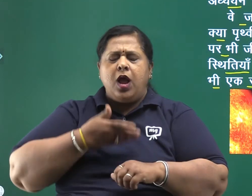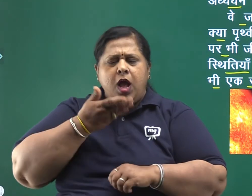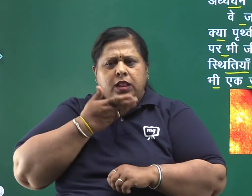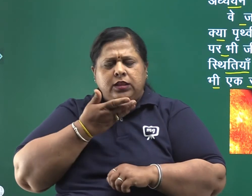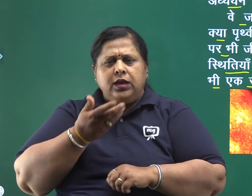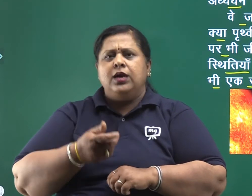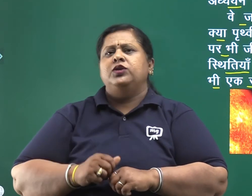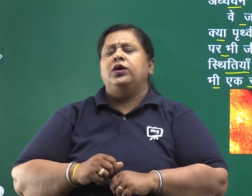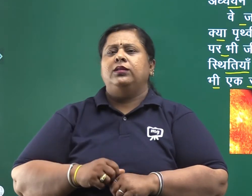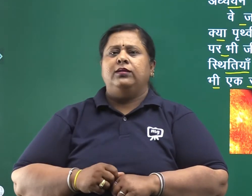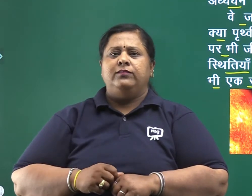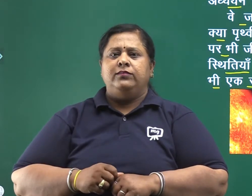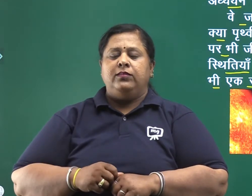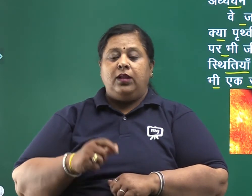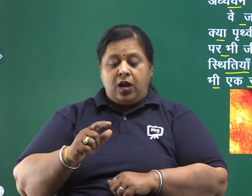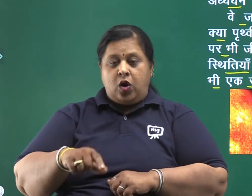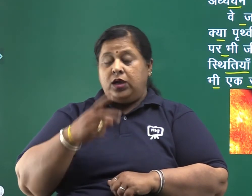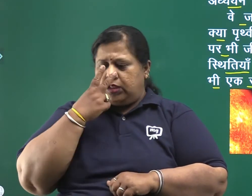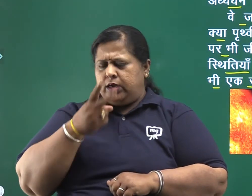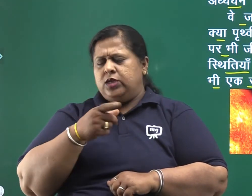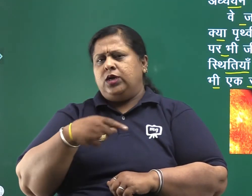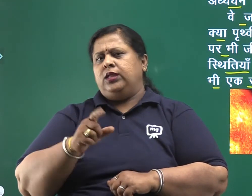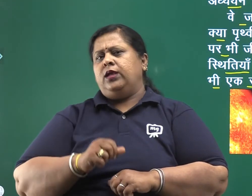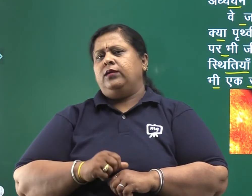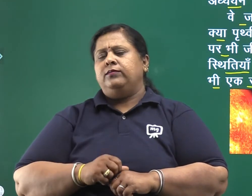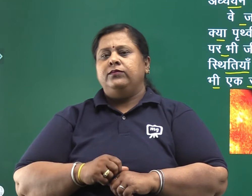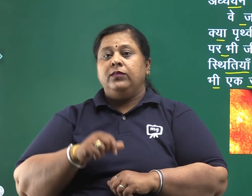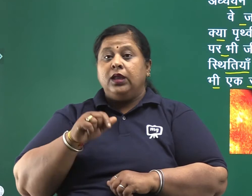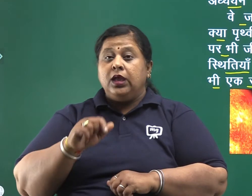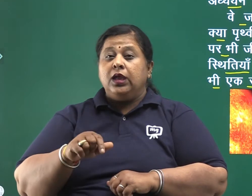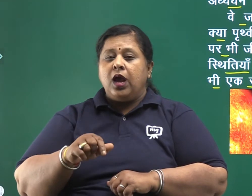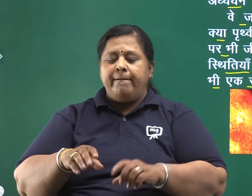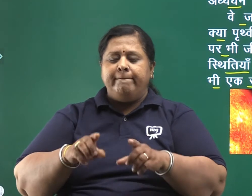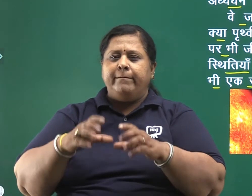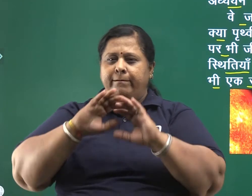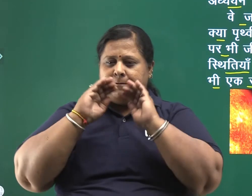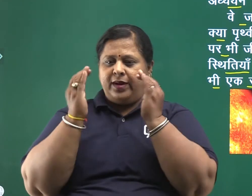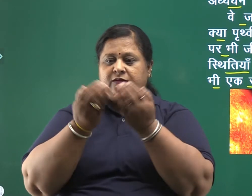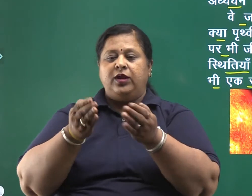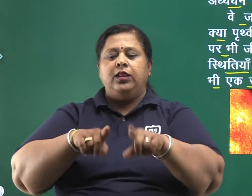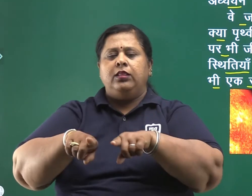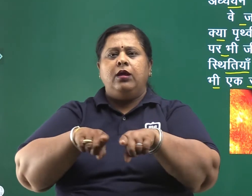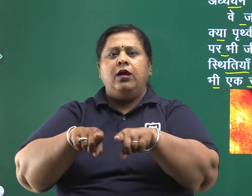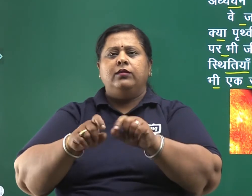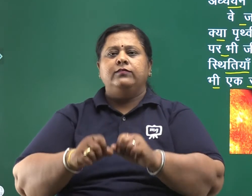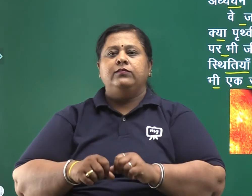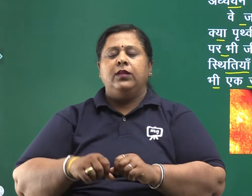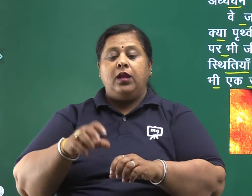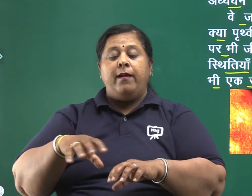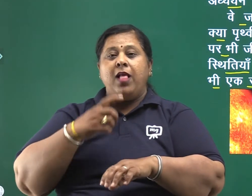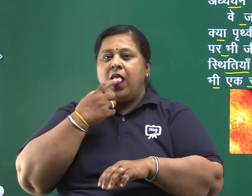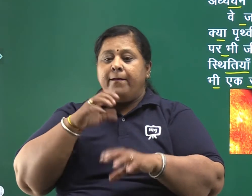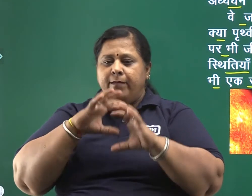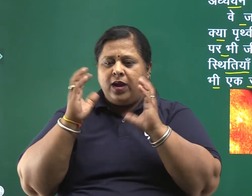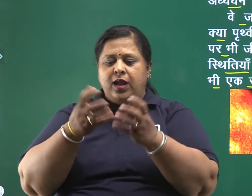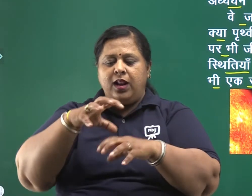अध्ययन करना चाहते हैं, और यह देखना चाहते हैं कि पृथ्वी की तरह क्या मंगल ग्रह